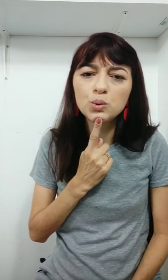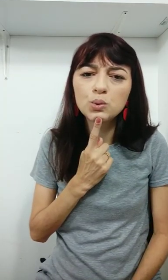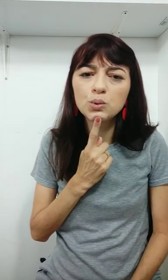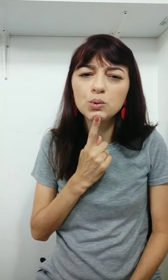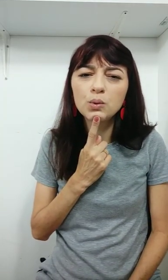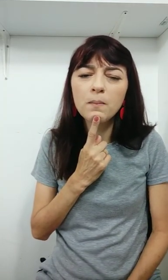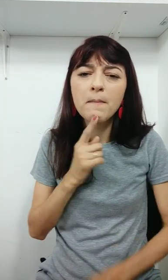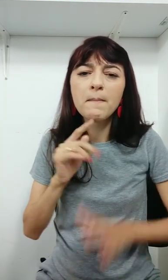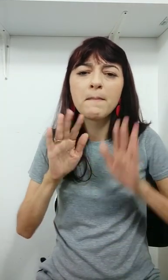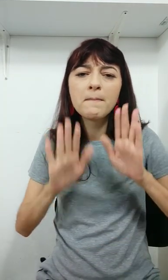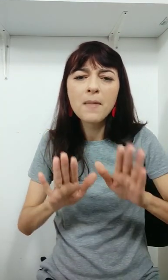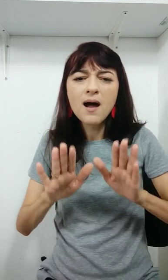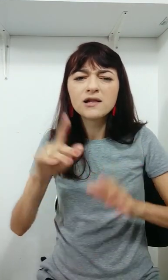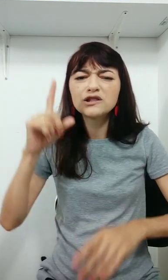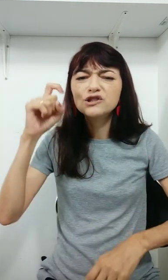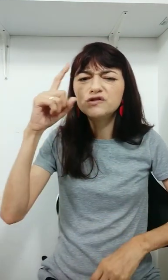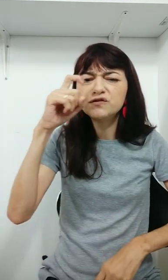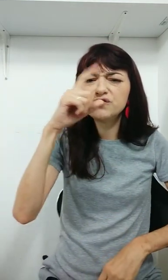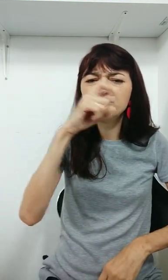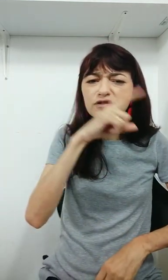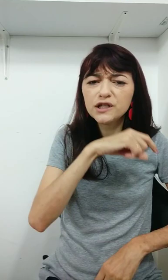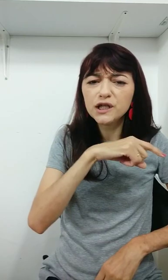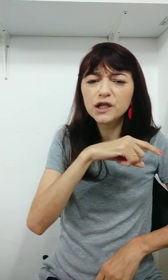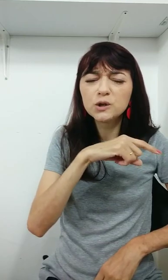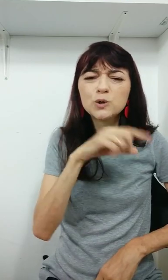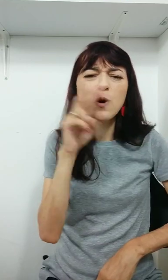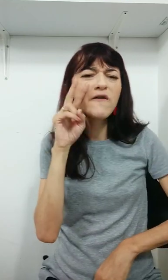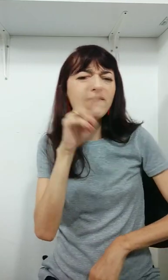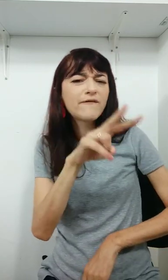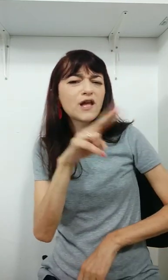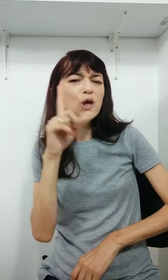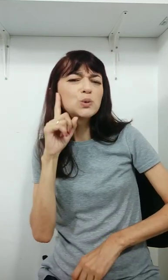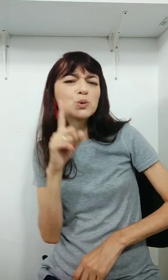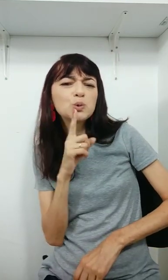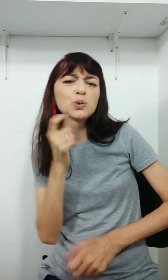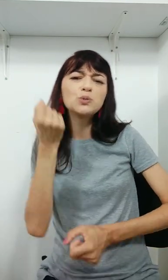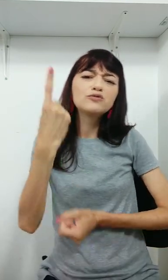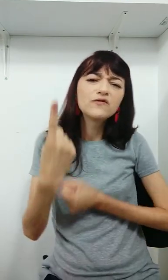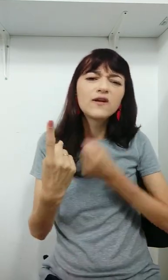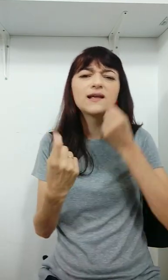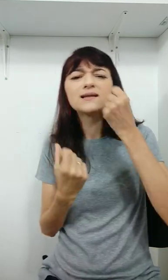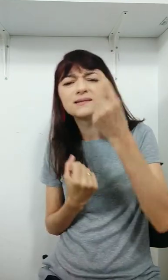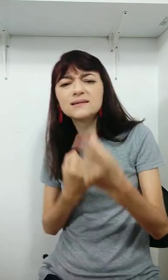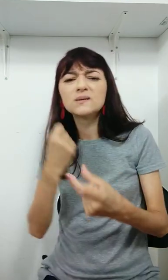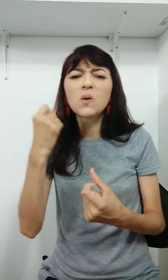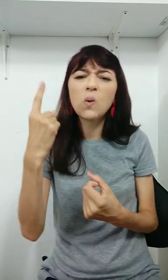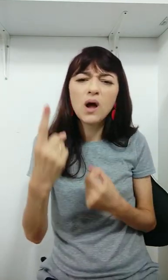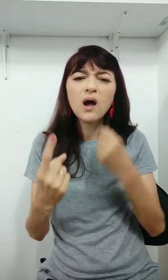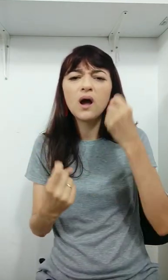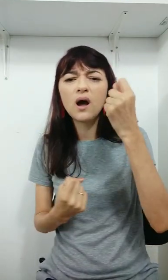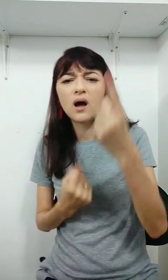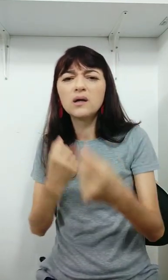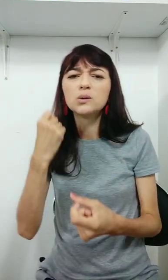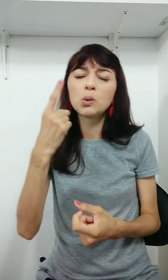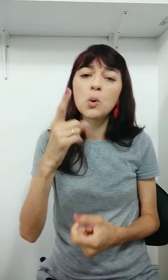eles falam, né, que aprenderam mais Libras convivendo com os surdos, né? Mas é difícil, às vezes, não ter esse contato com o surdo. Como